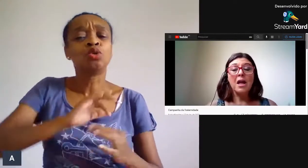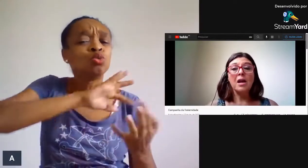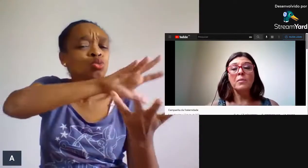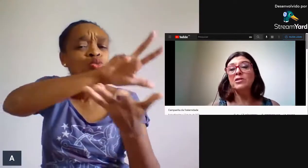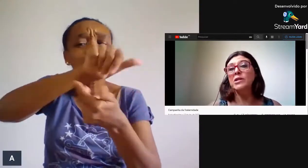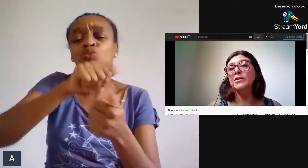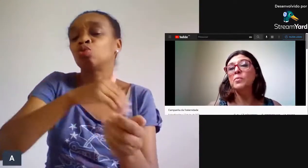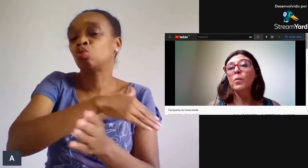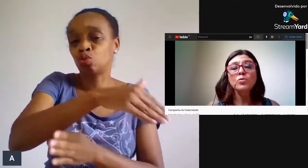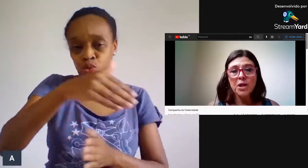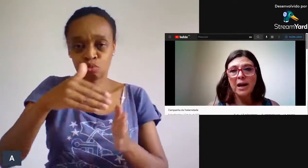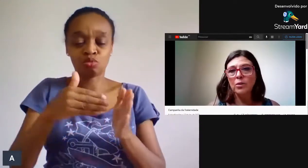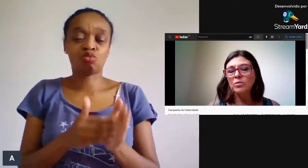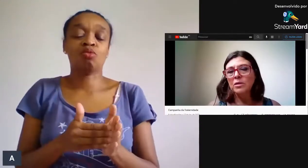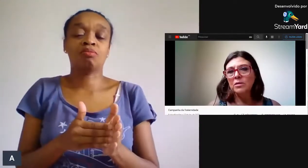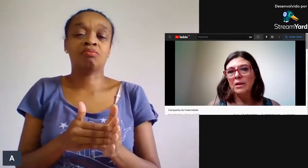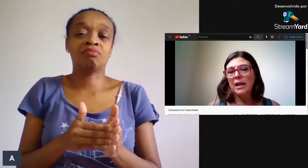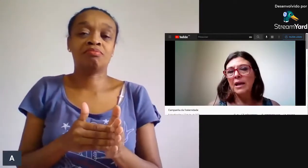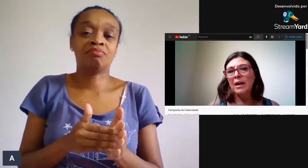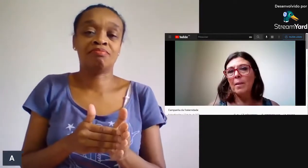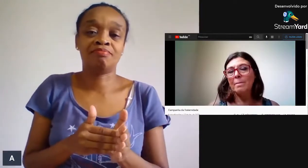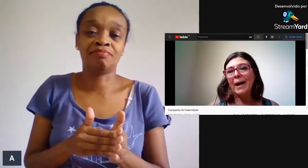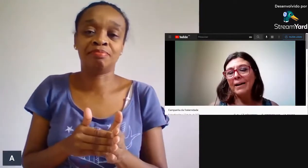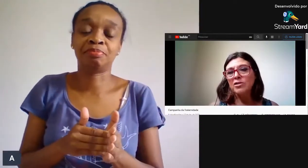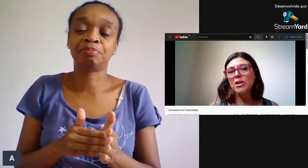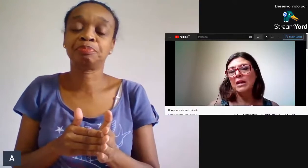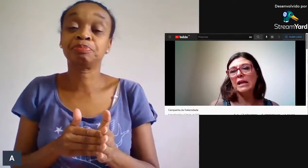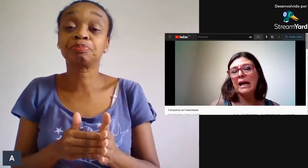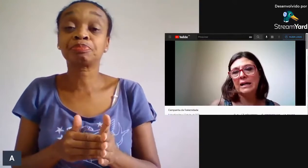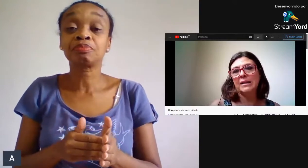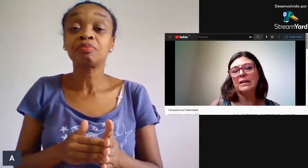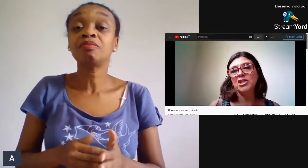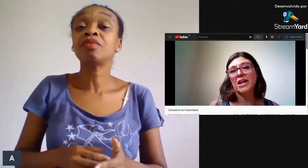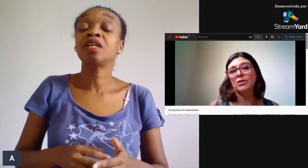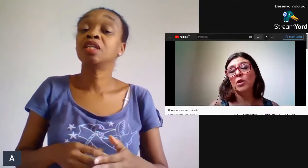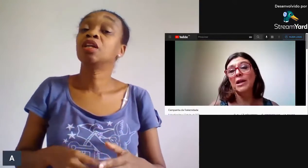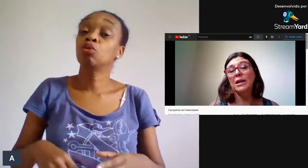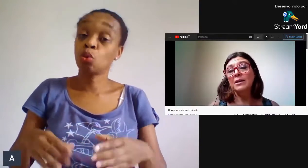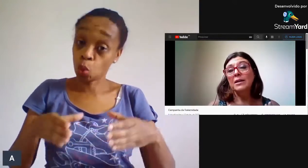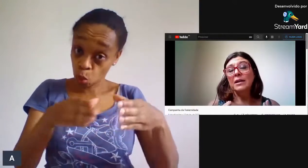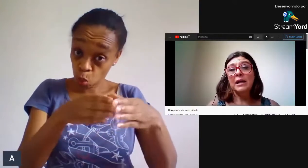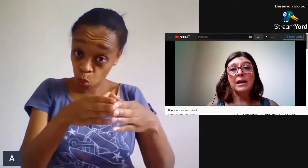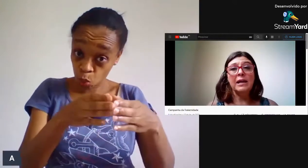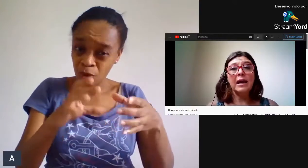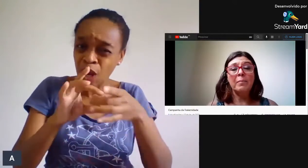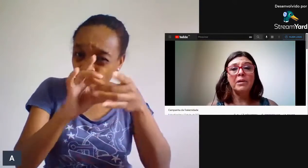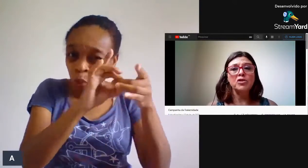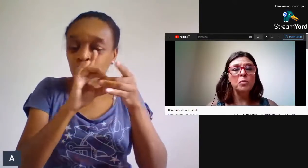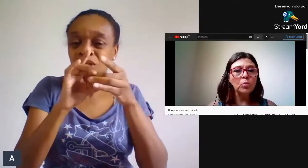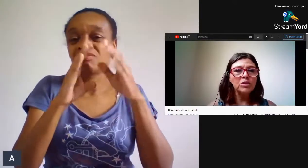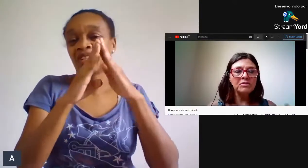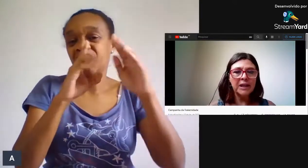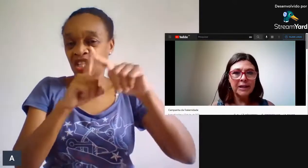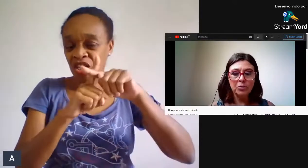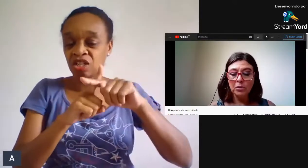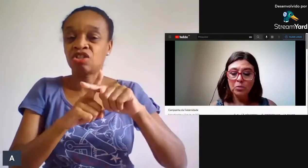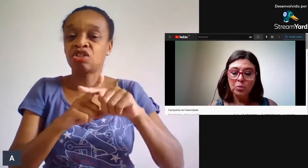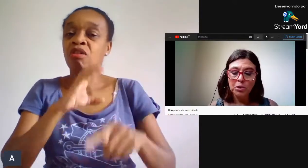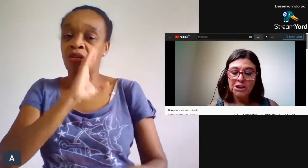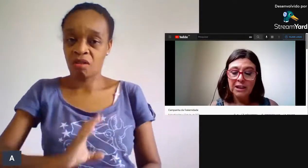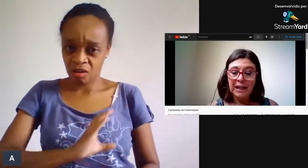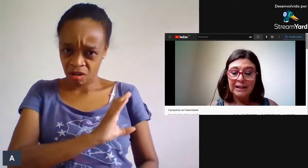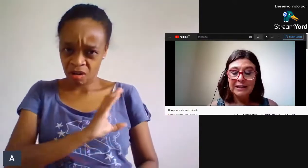Caritas é uma entidade mundial, né? É uma parte ligada à Igreja Católica que abrange o mundo